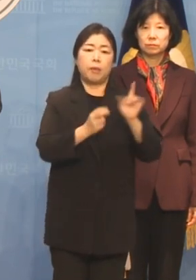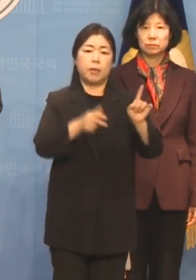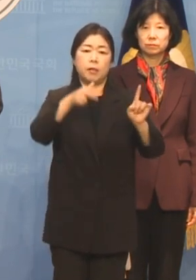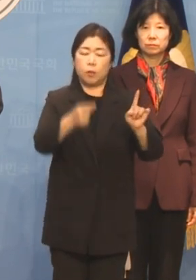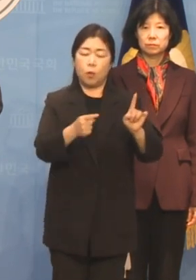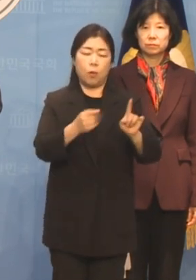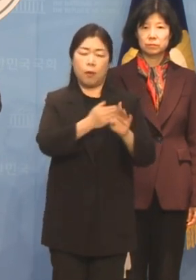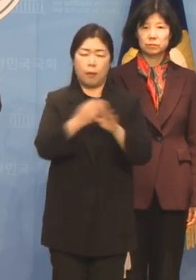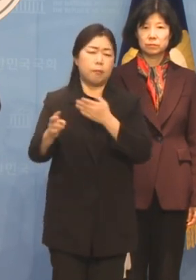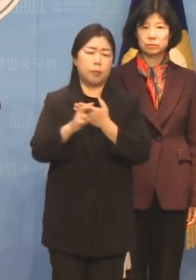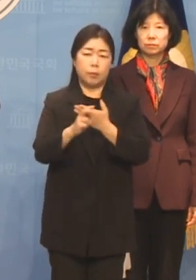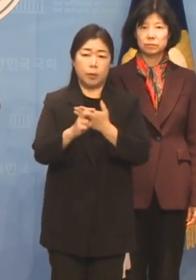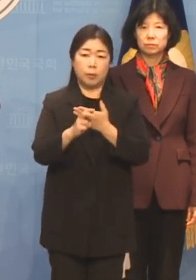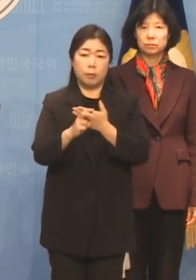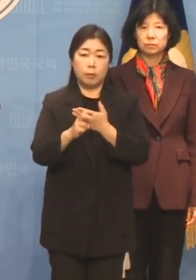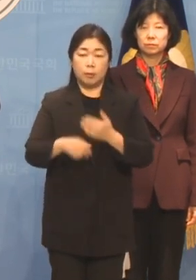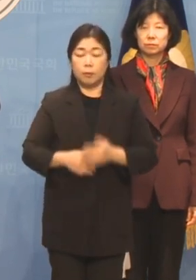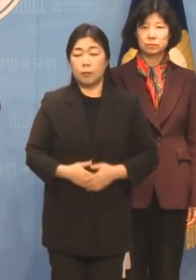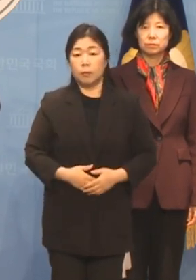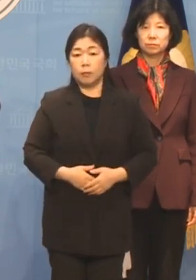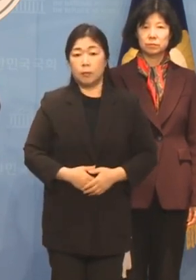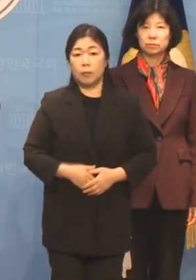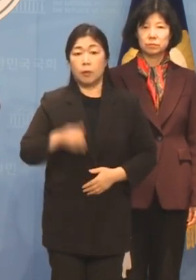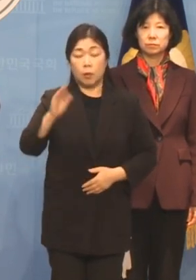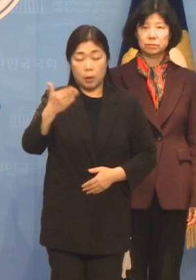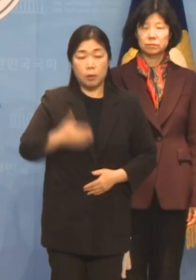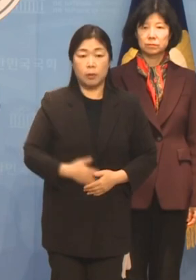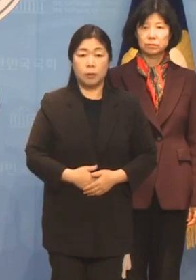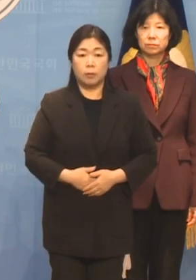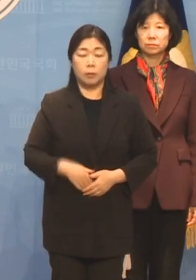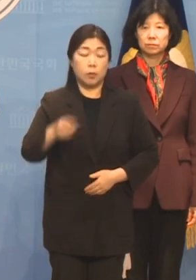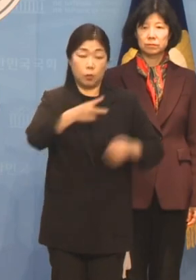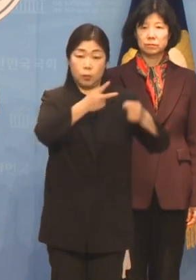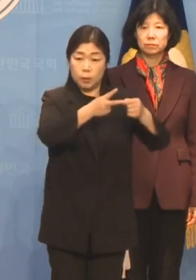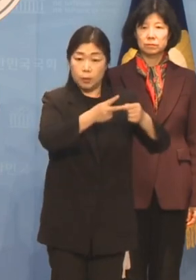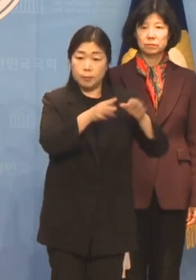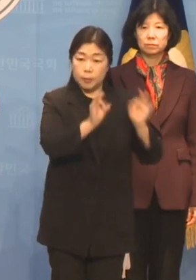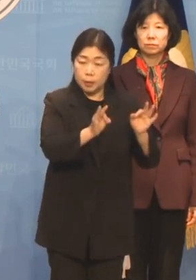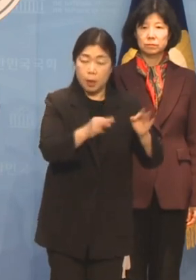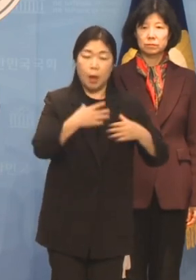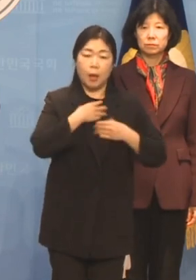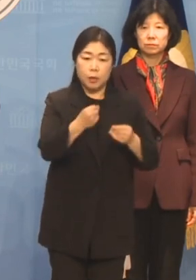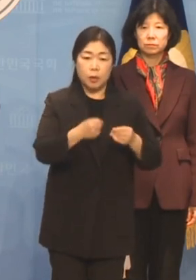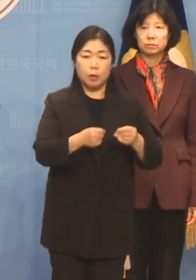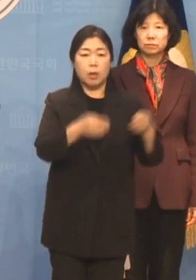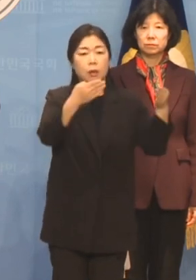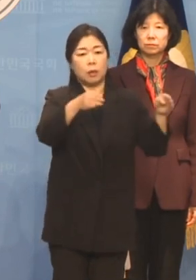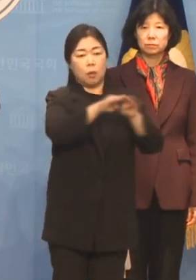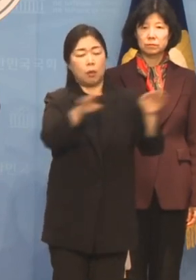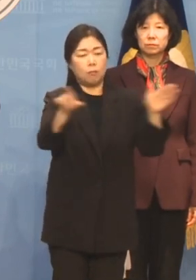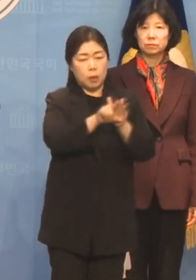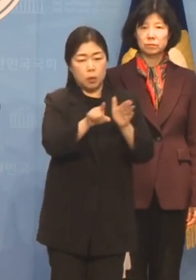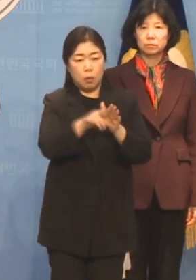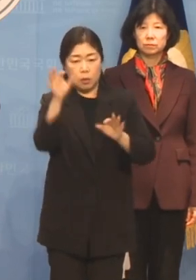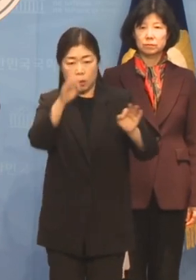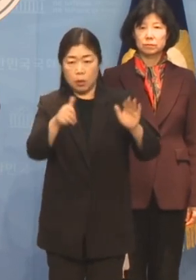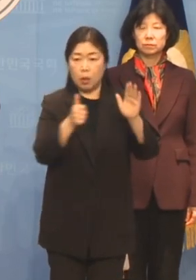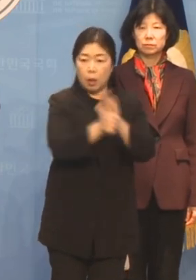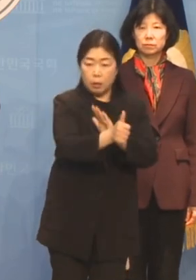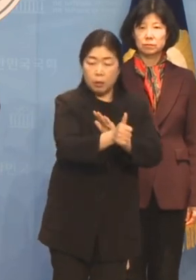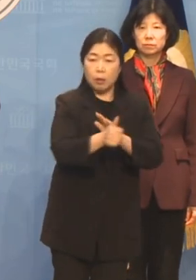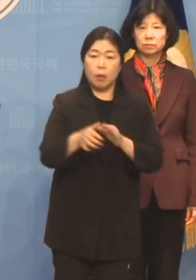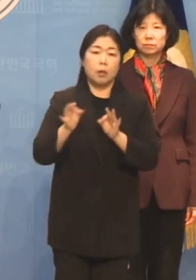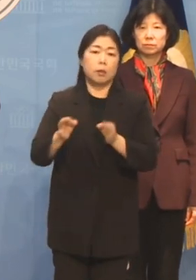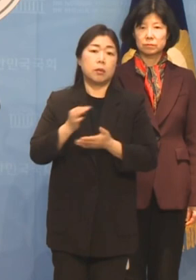정면으로 위반한 것입니다. 둘째, 은행은 안전하고 신뢰할 수 있는 기관이라 믿고 찾아간 금융소비자인